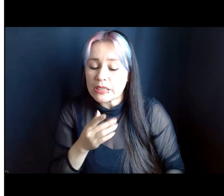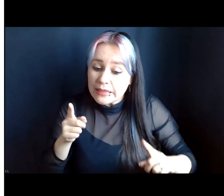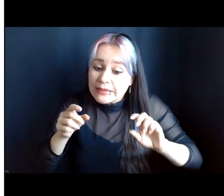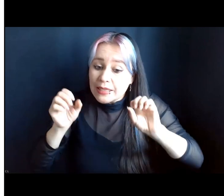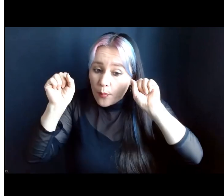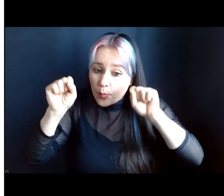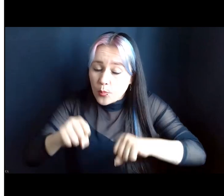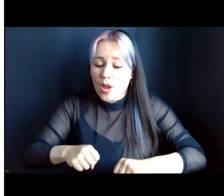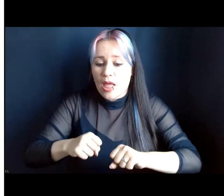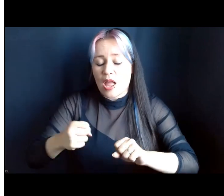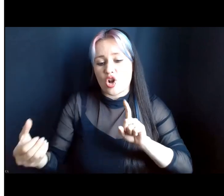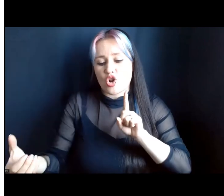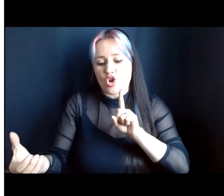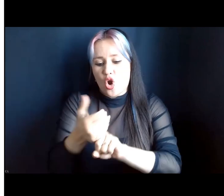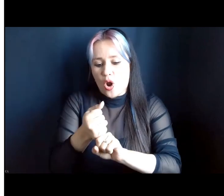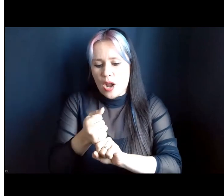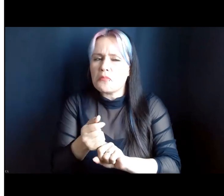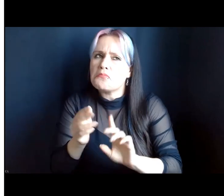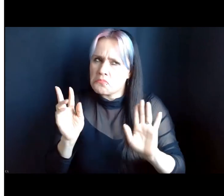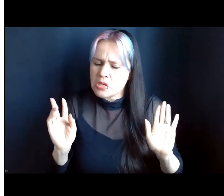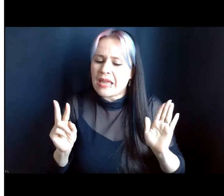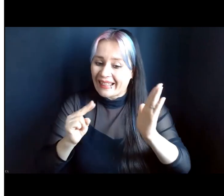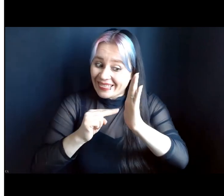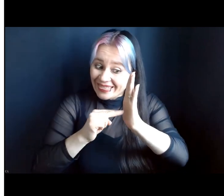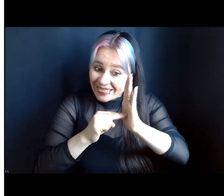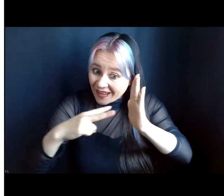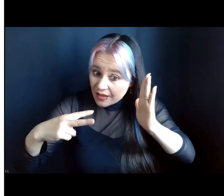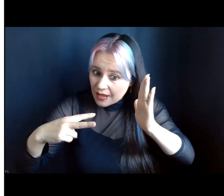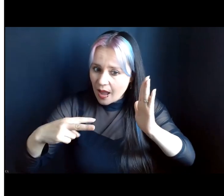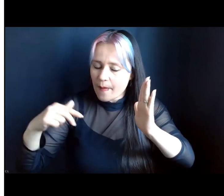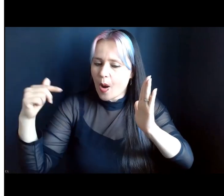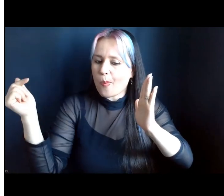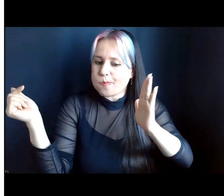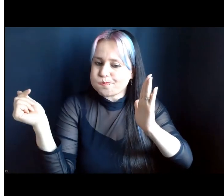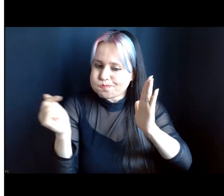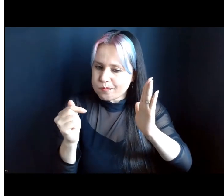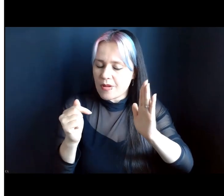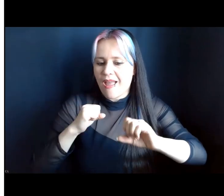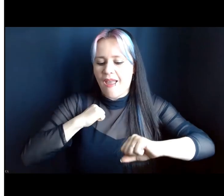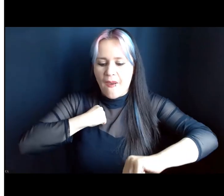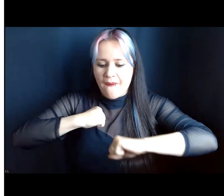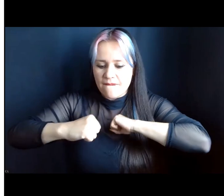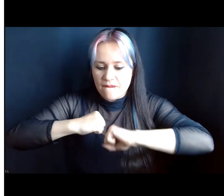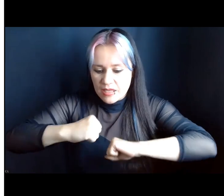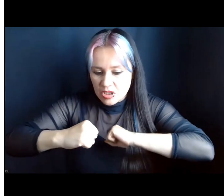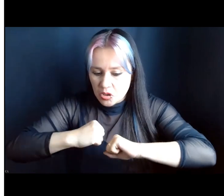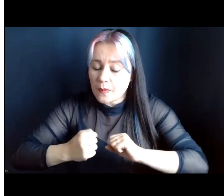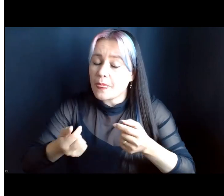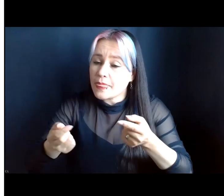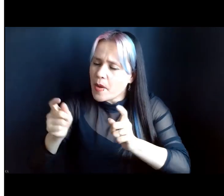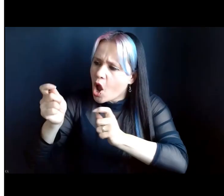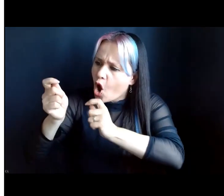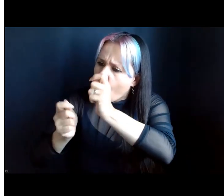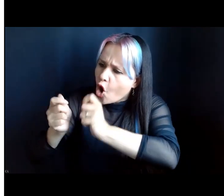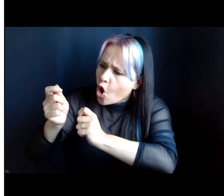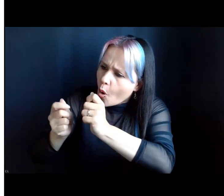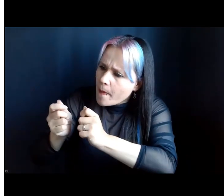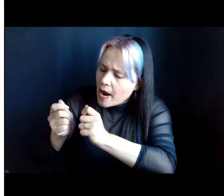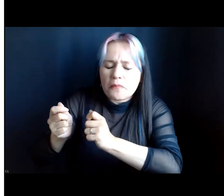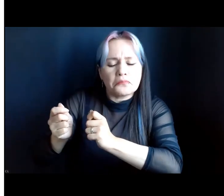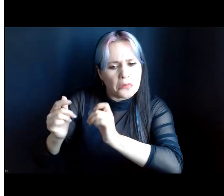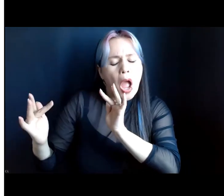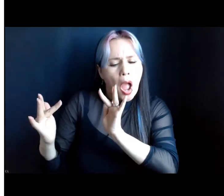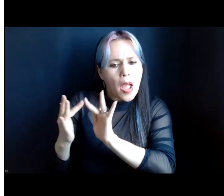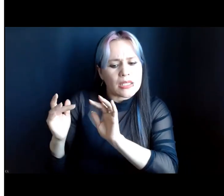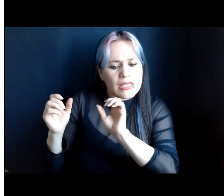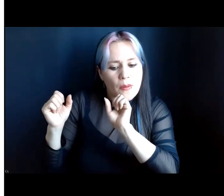por tanto deben ser pertinentes para quien los necesita proporcionarles suficiente sin ser excesivo técnicamente posible de proveer